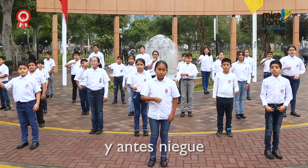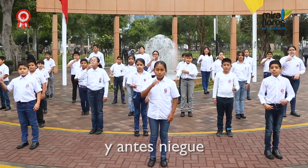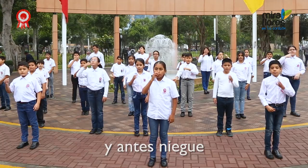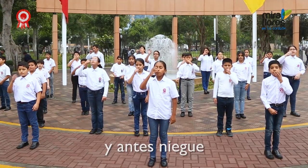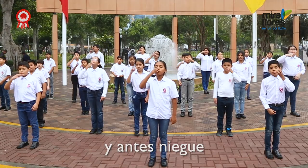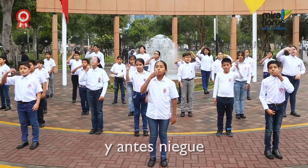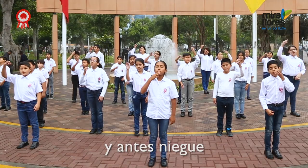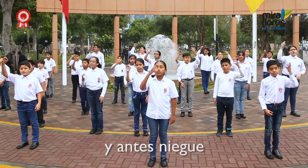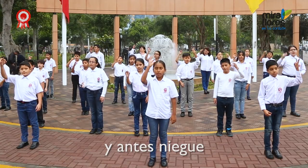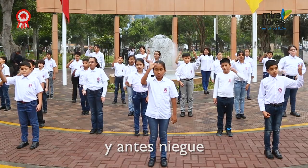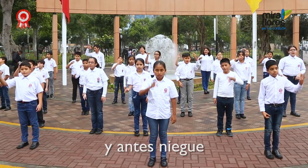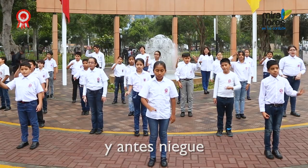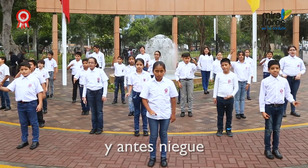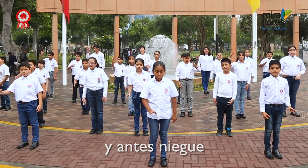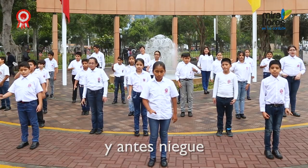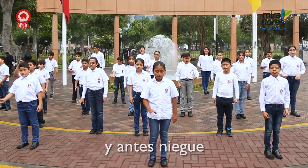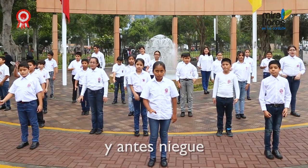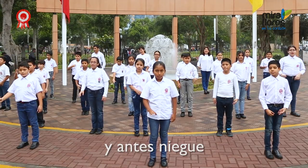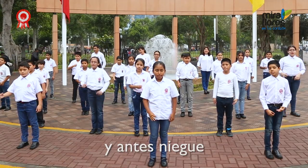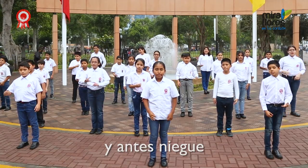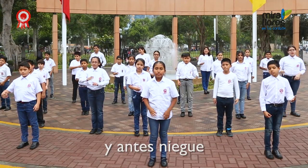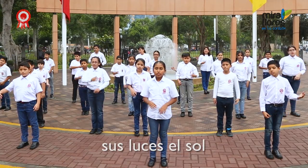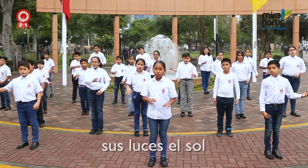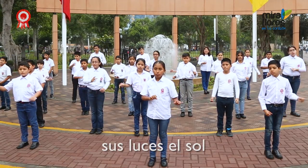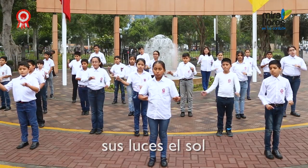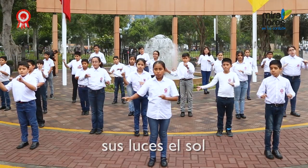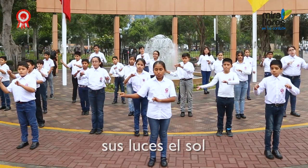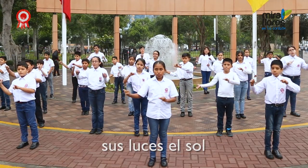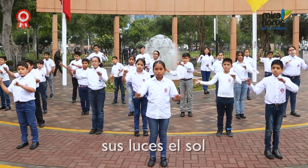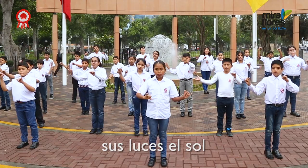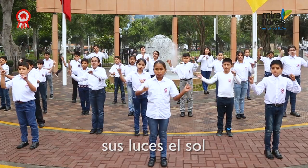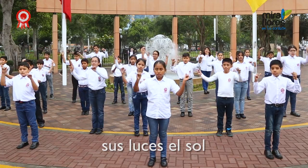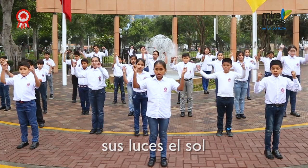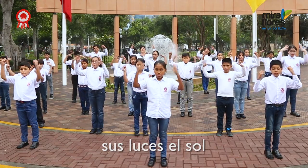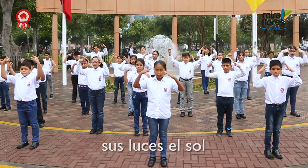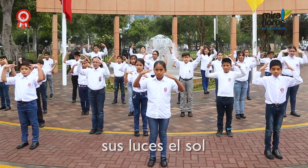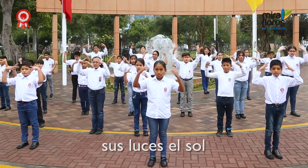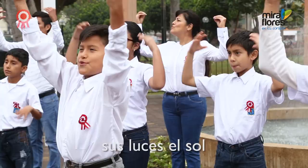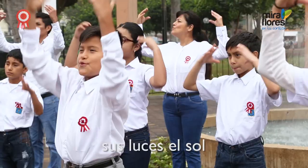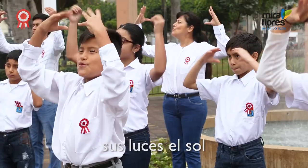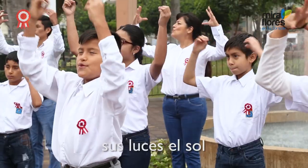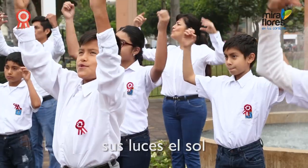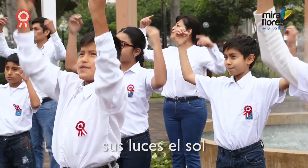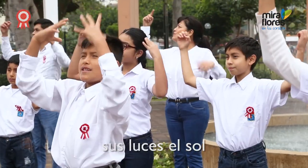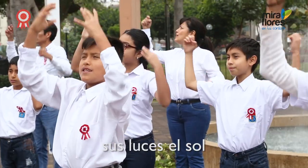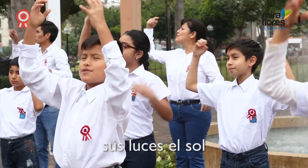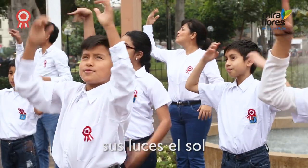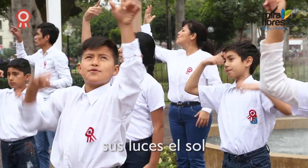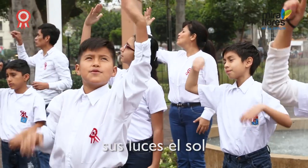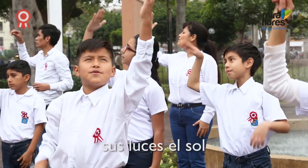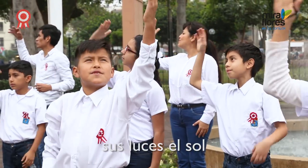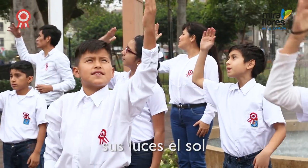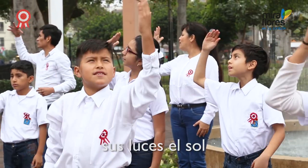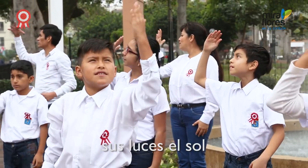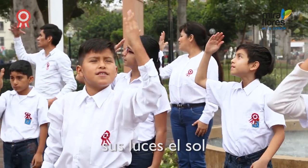y aunque regrese sus luces, sus luces, sus luces, el